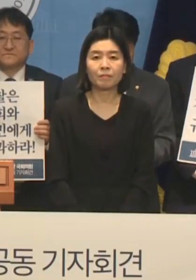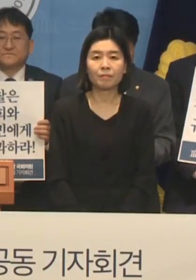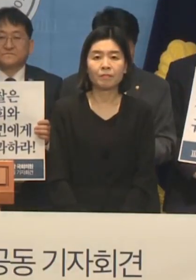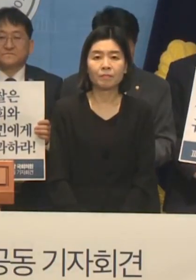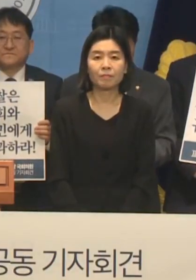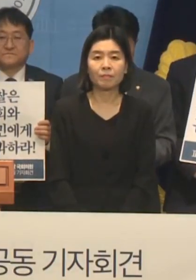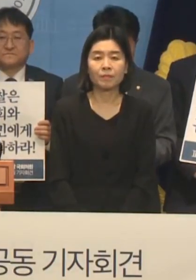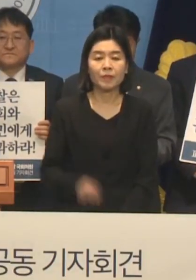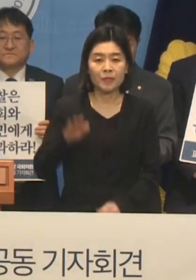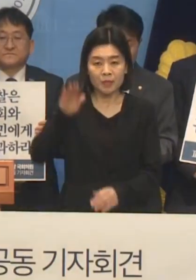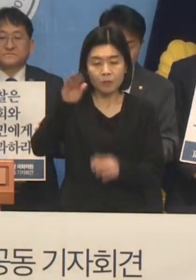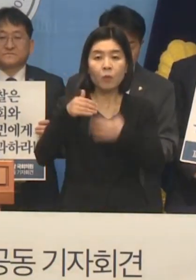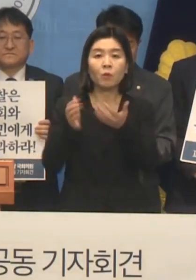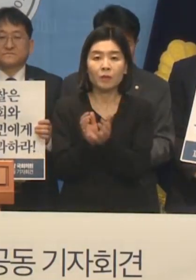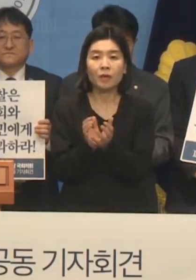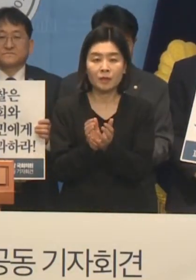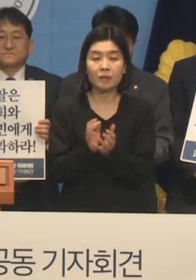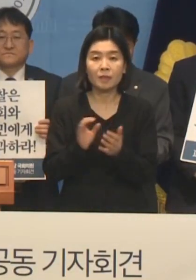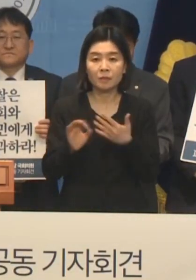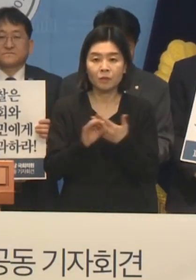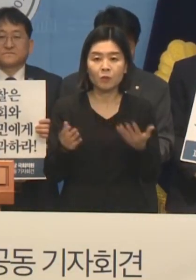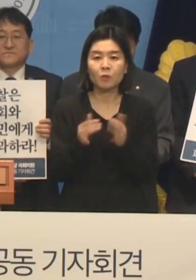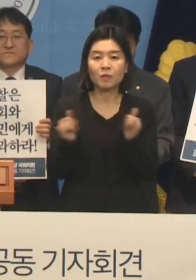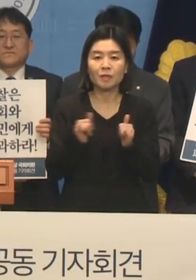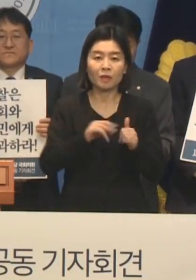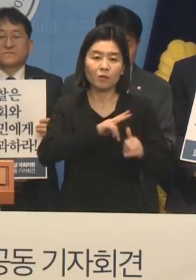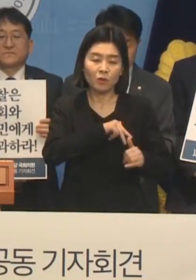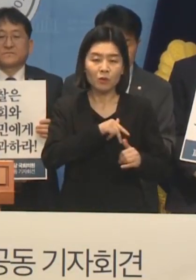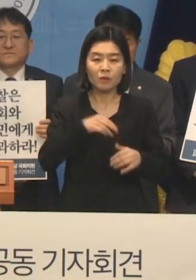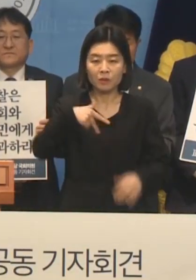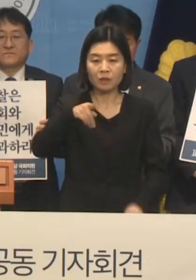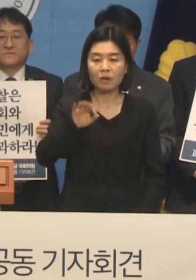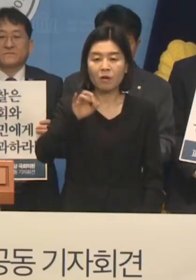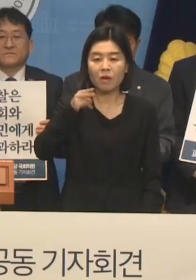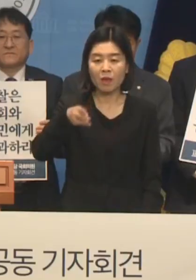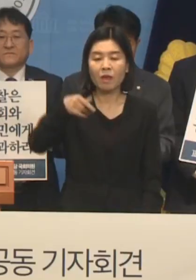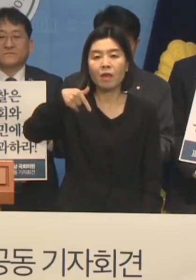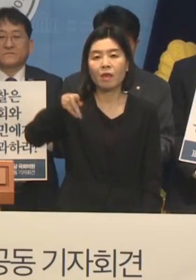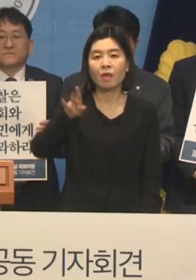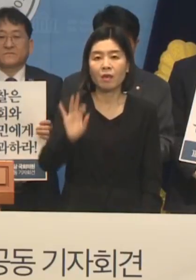네, 진보당 비정규직 노동자 국회의원 정혜경입니다.